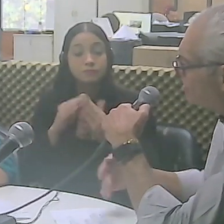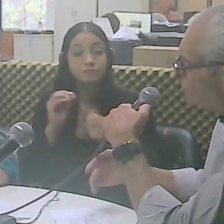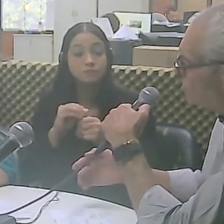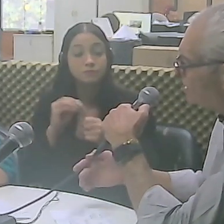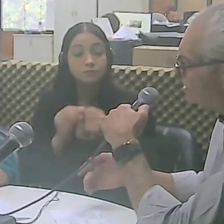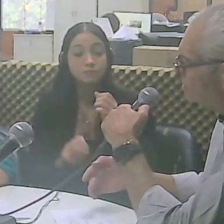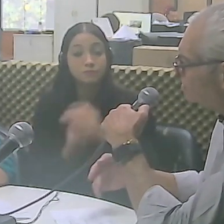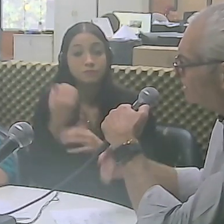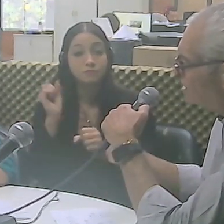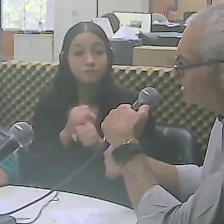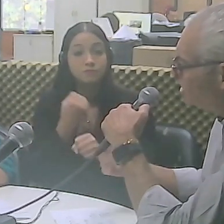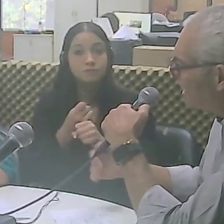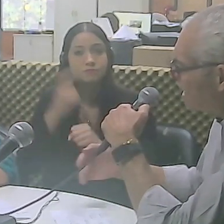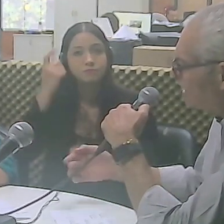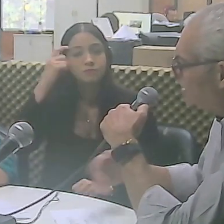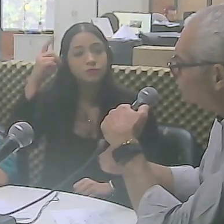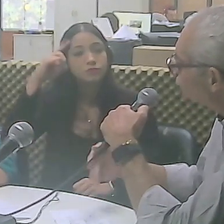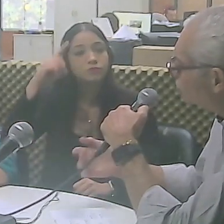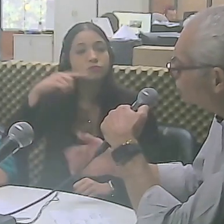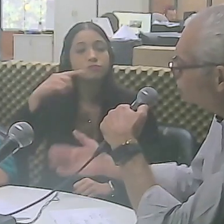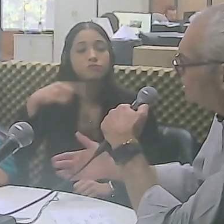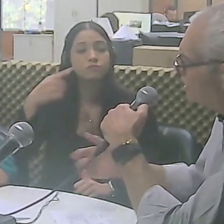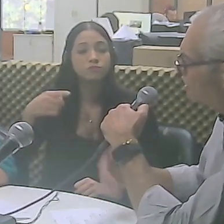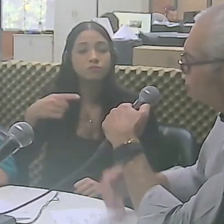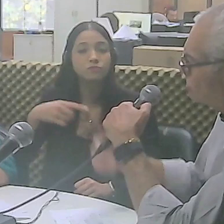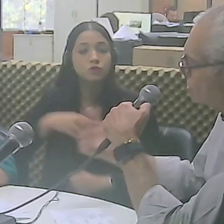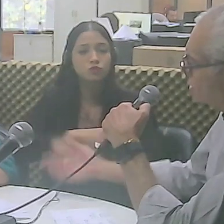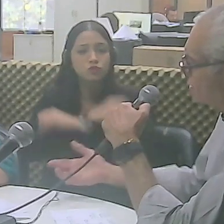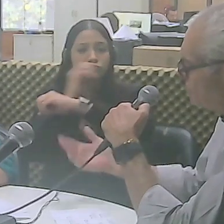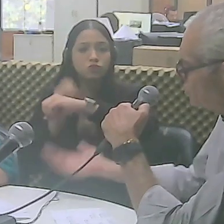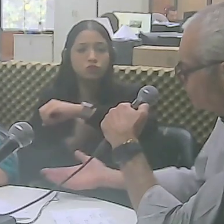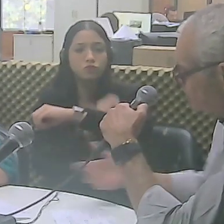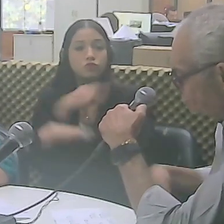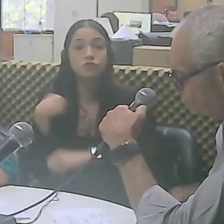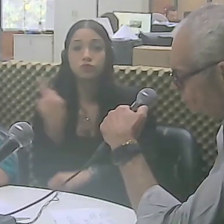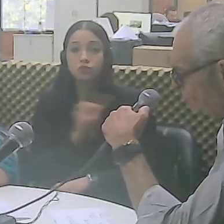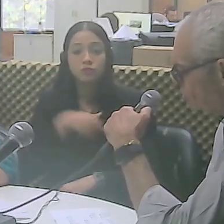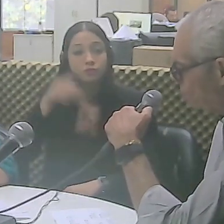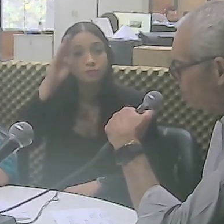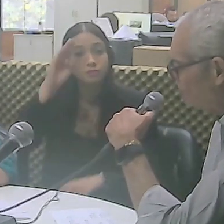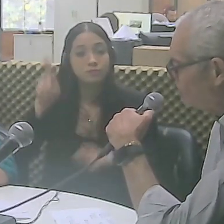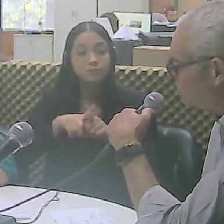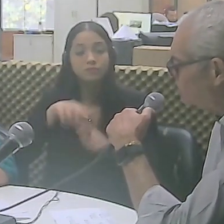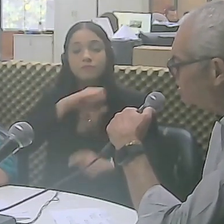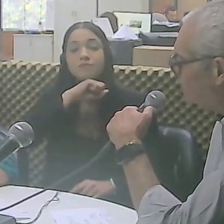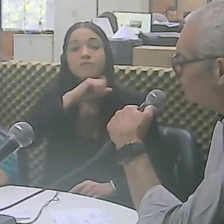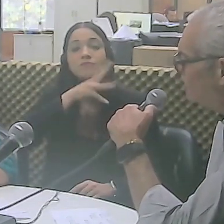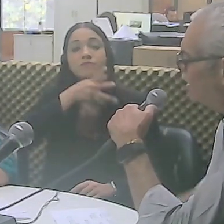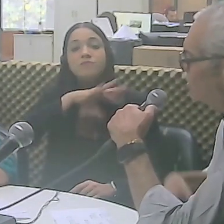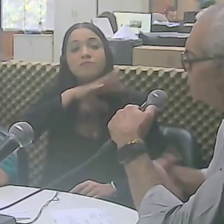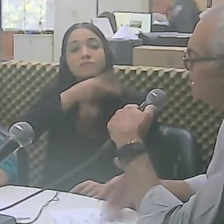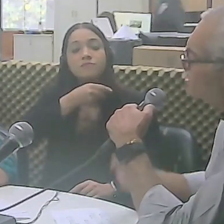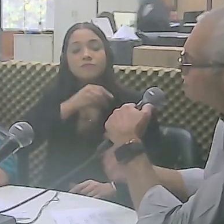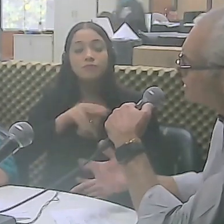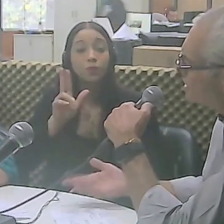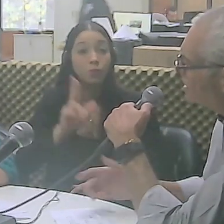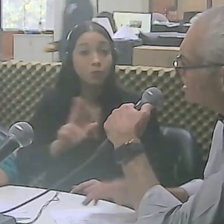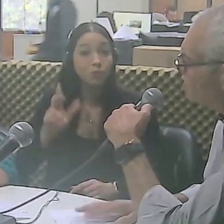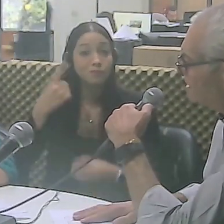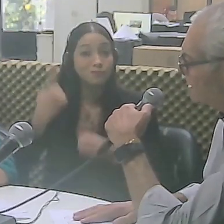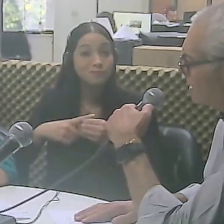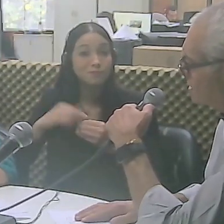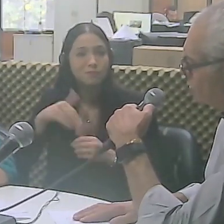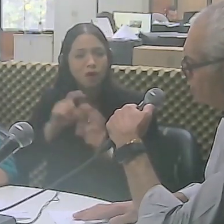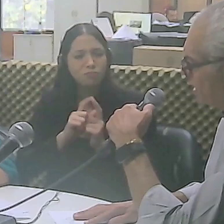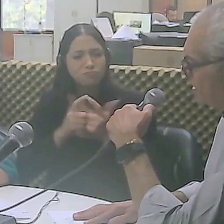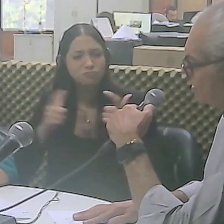essa é uma preocupação diária, né, dioturna, tanto nossa, principalmente do nosso prefeito municipal. Uberlândia é uma das cidades que